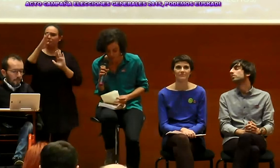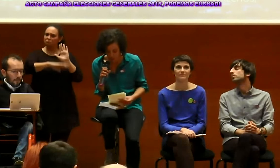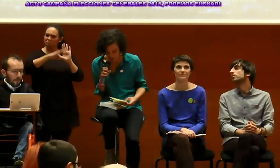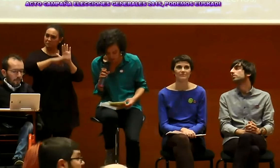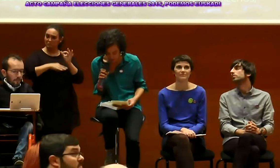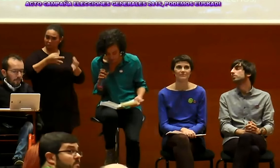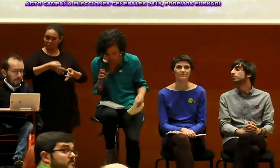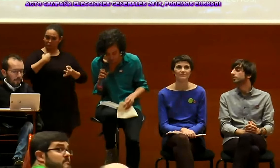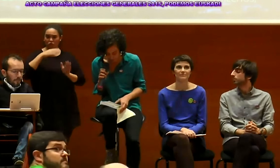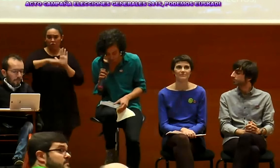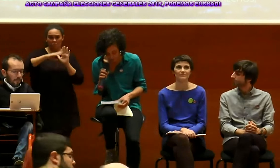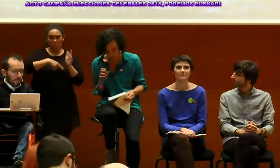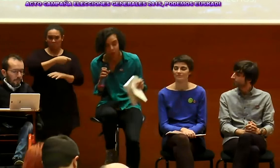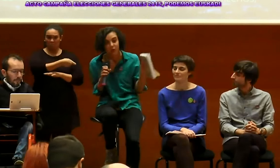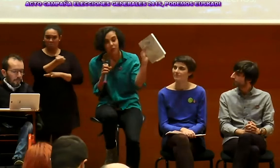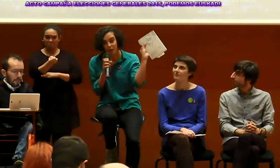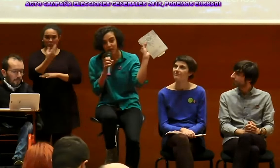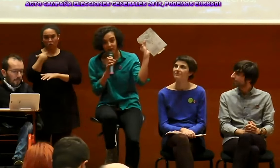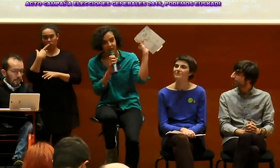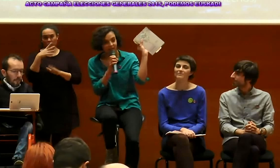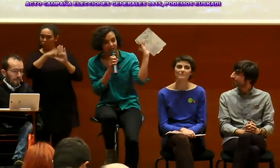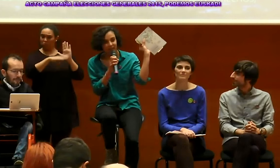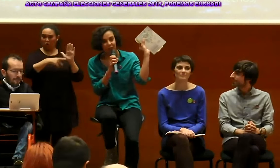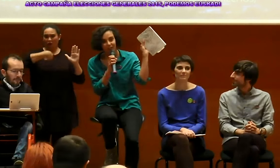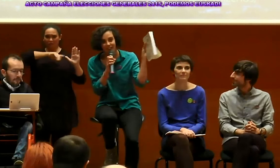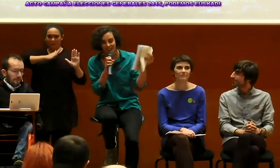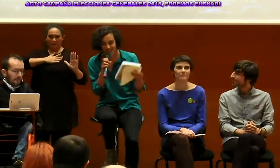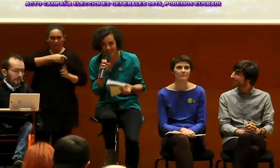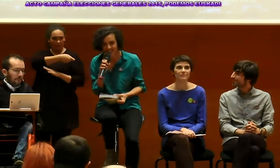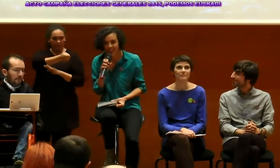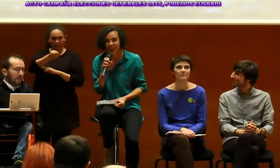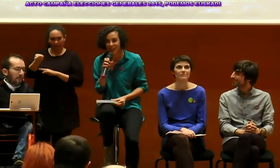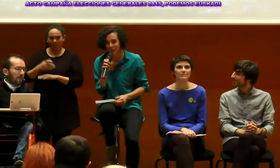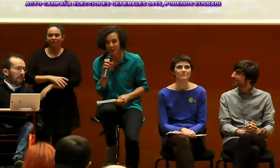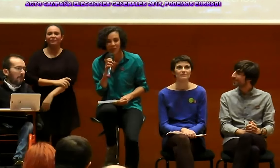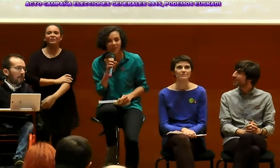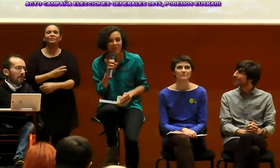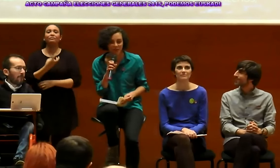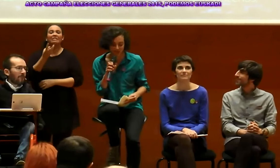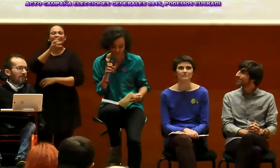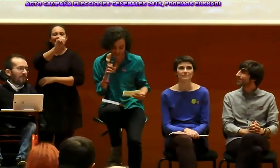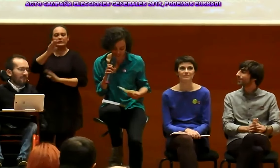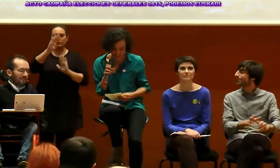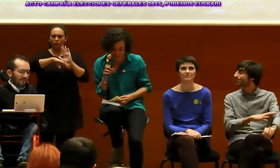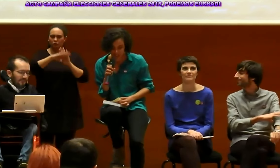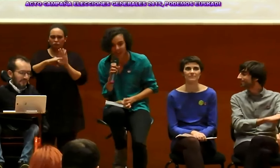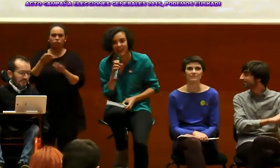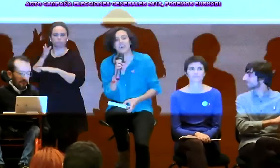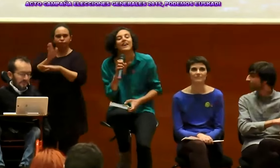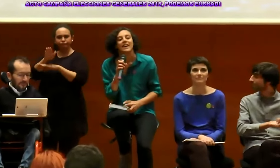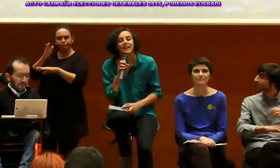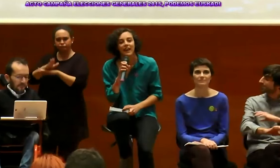Mira, ekarri zuet gure programa, lo dikotea. irureon proposamen baino gehiago